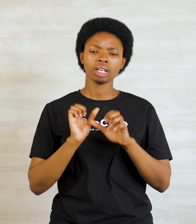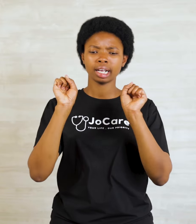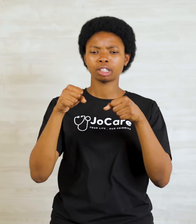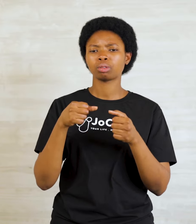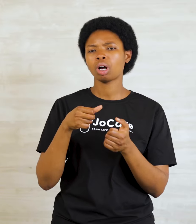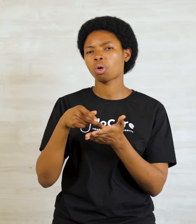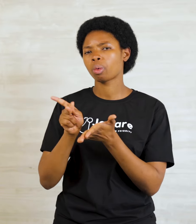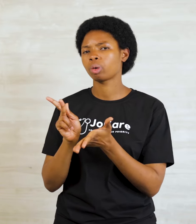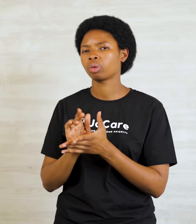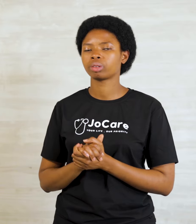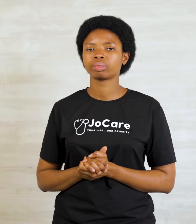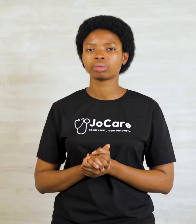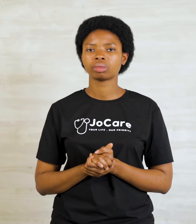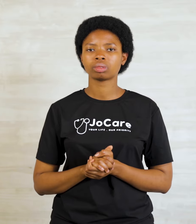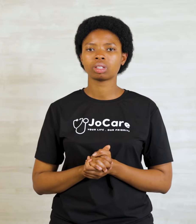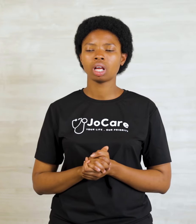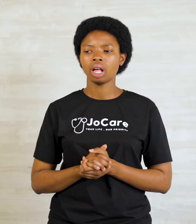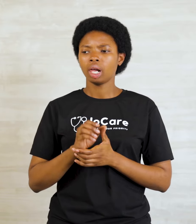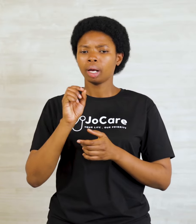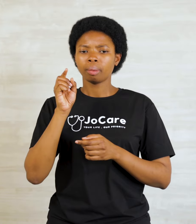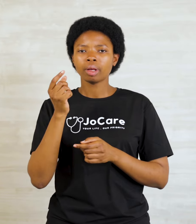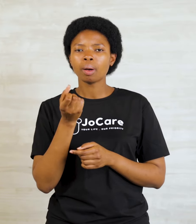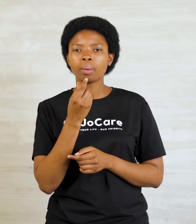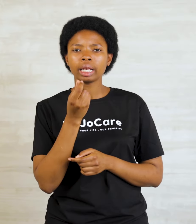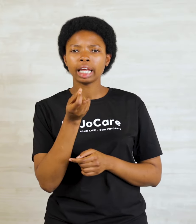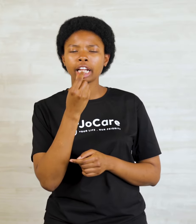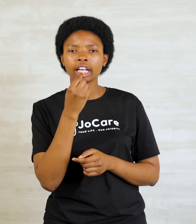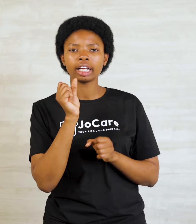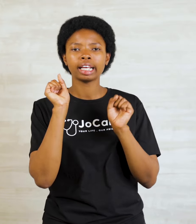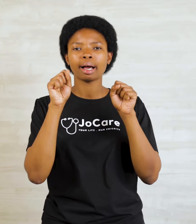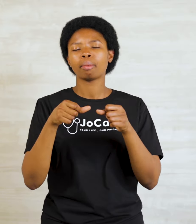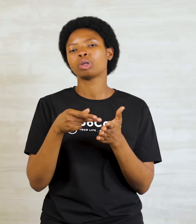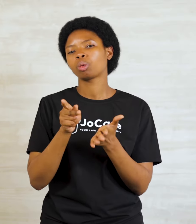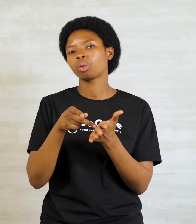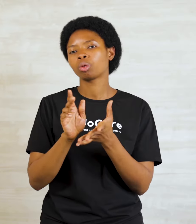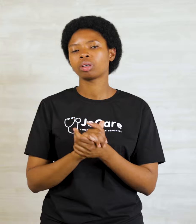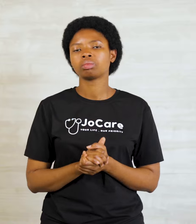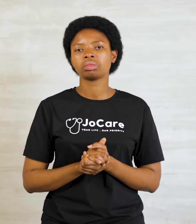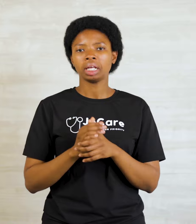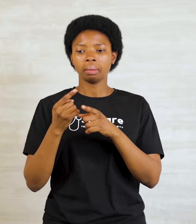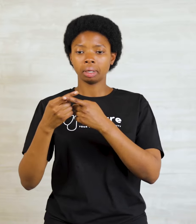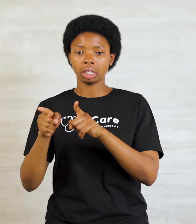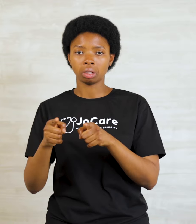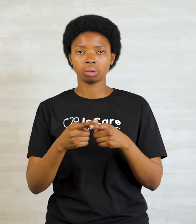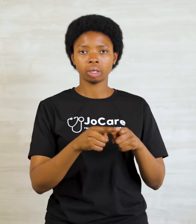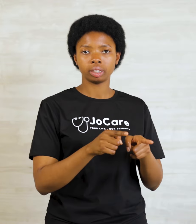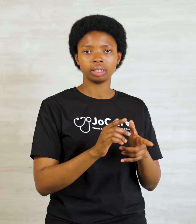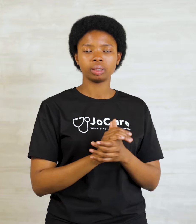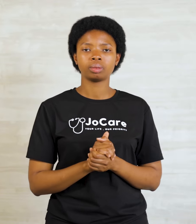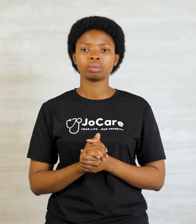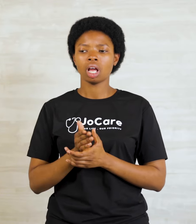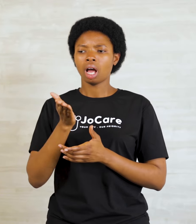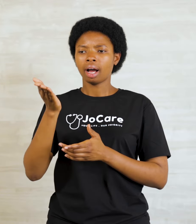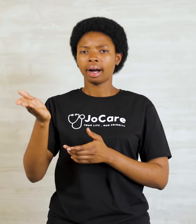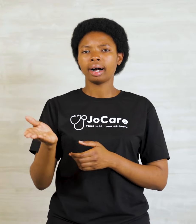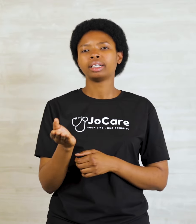nibuka, bigenda bitandukana. Hari ibya bitatu, hari ibya bitanu, hari iby'icumi.